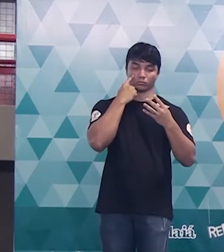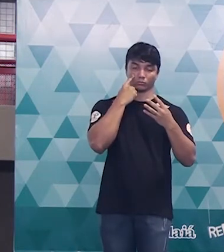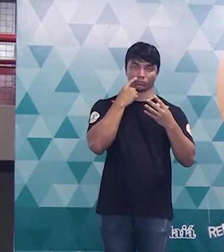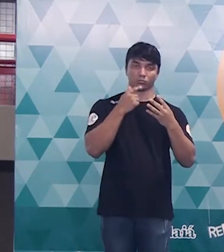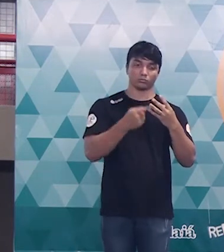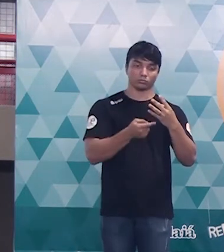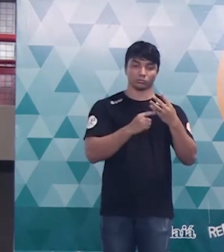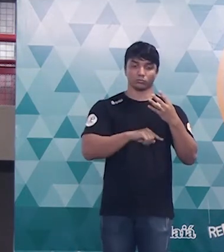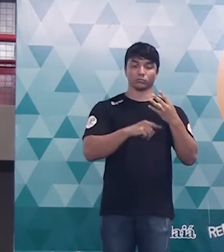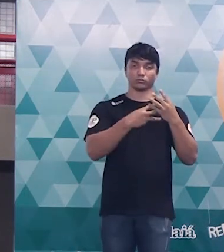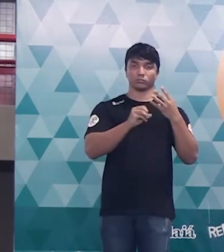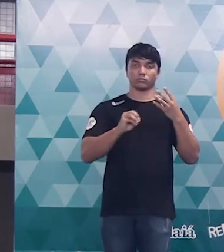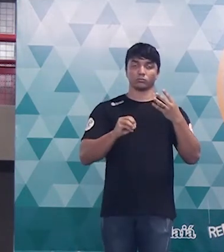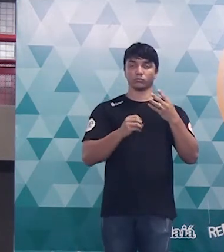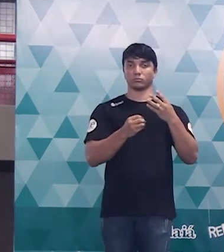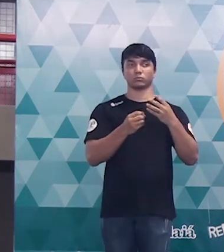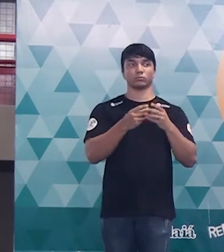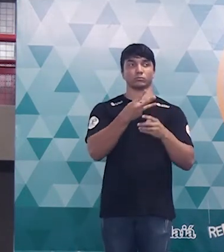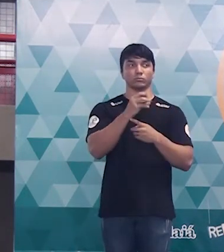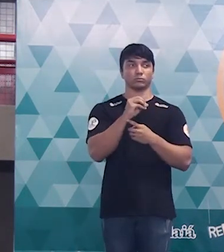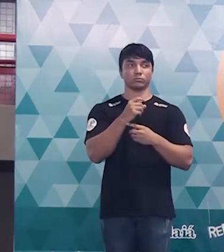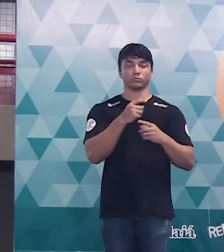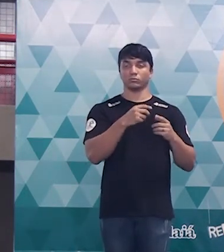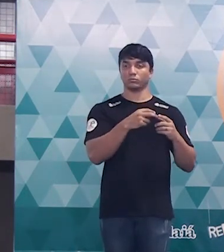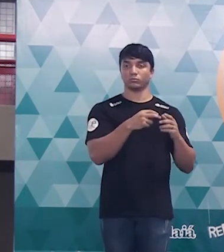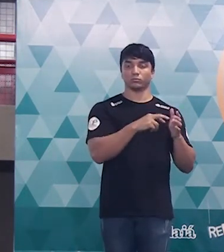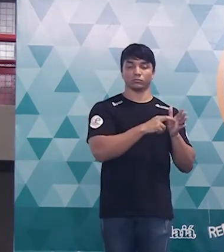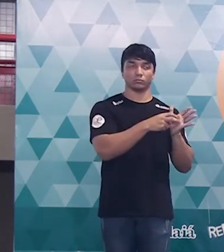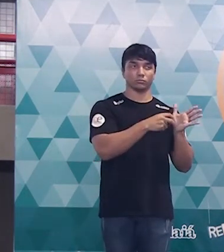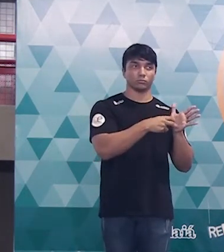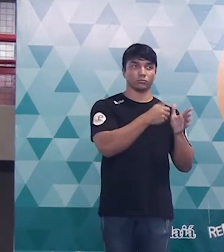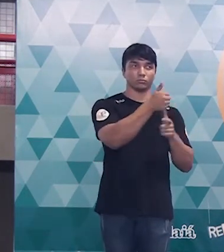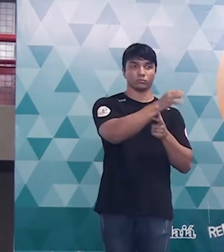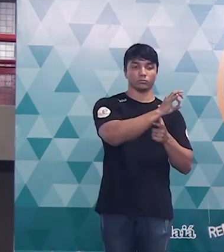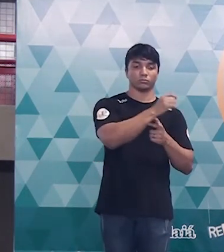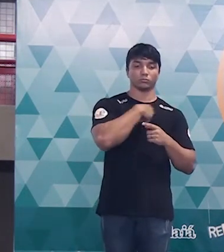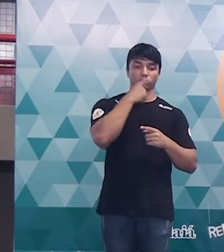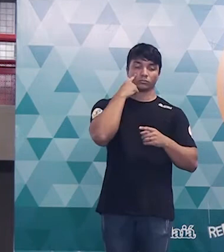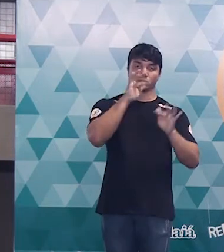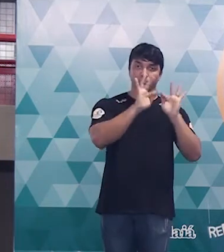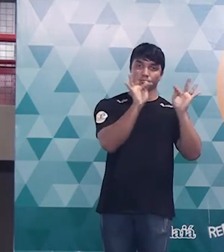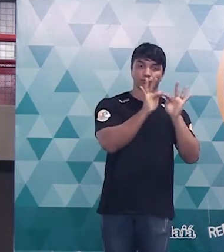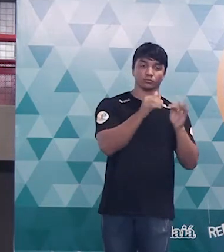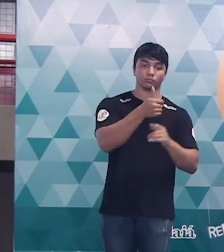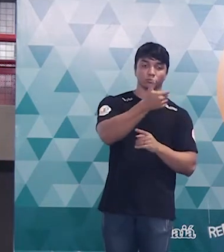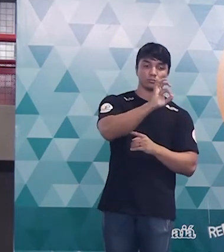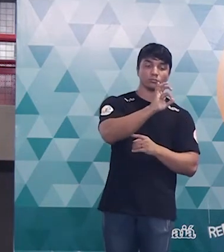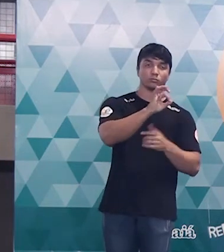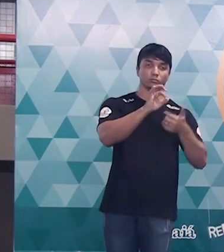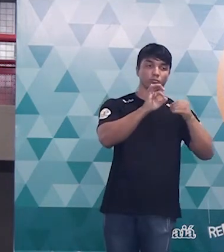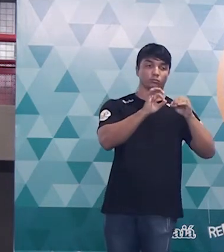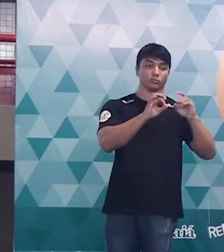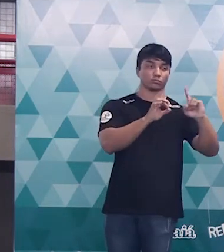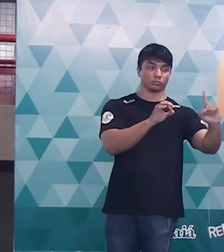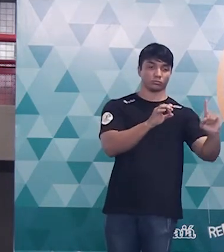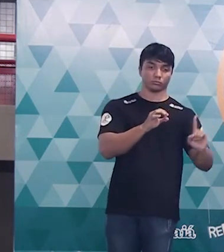30 dá 4 e 300 por 30 dá 10. Simplificou aqui, ó, 10 por 10 dá